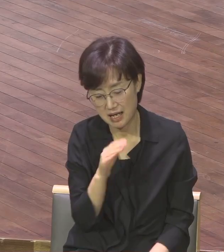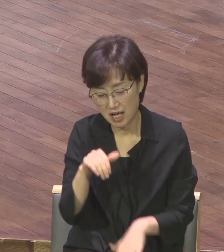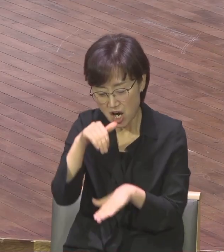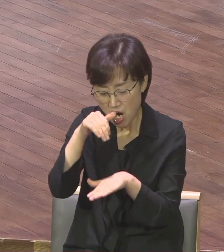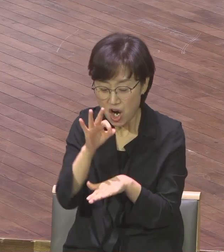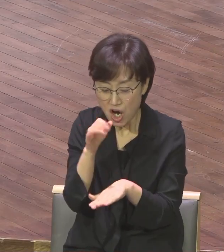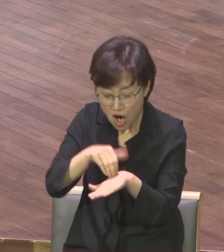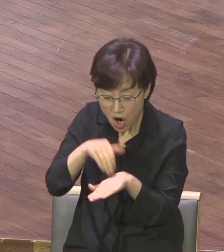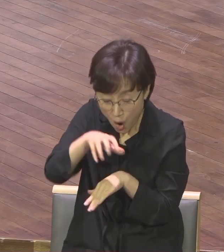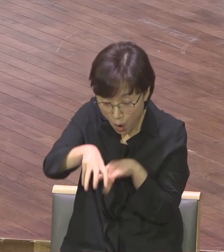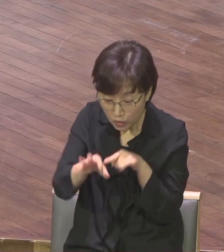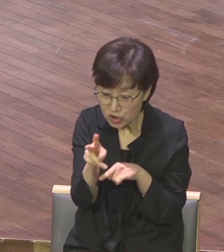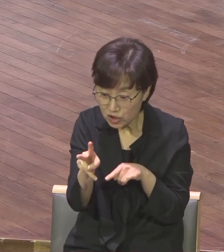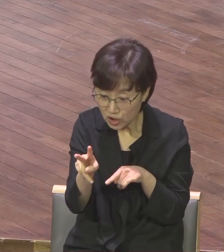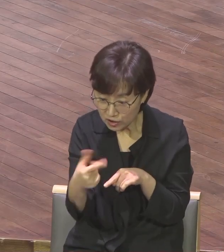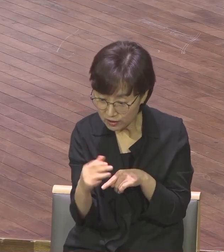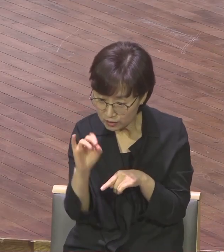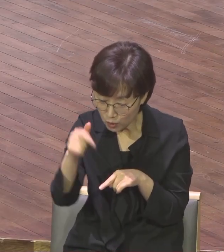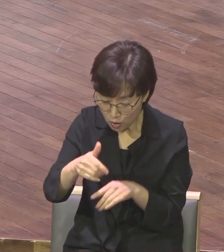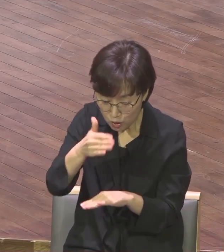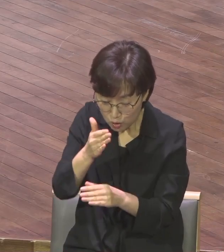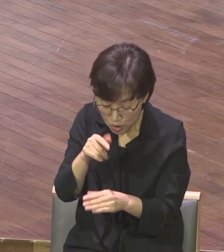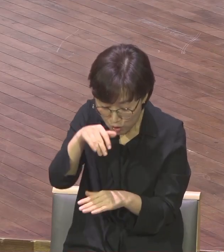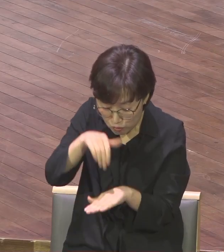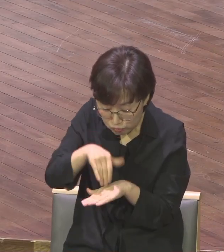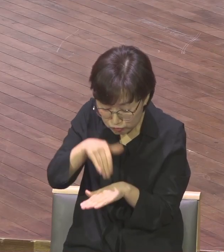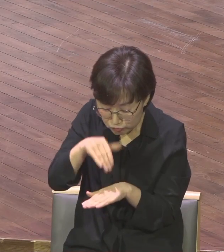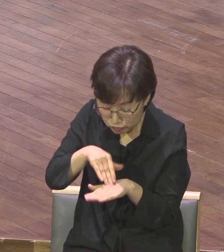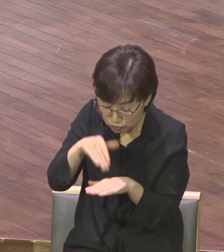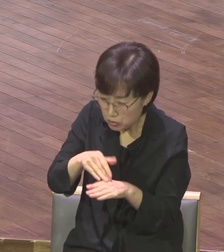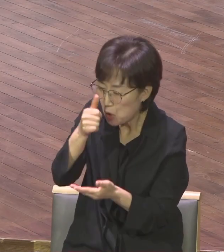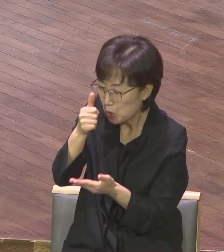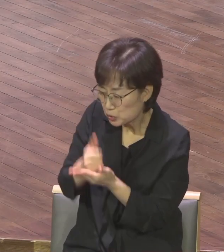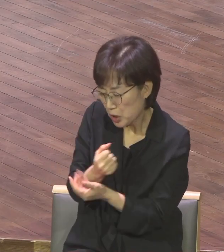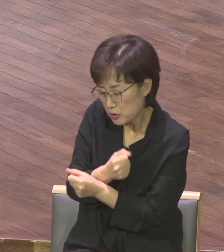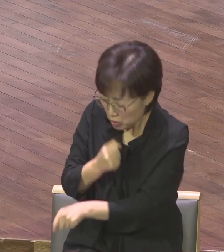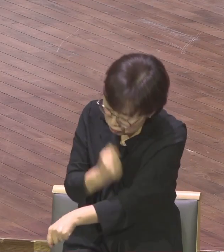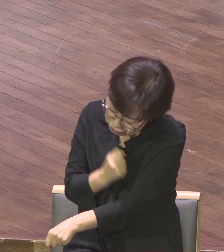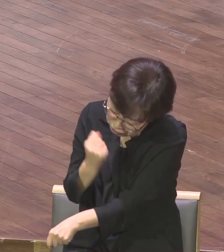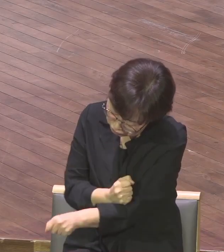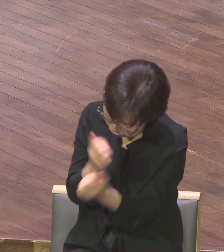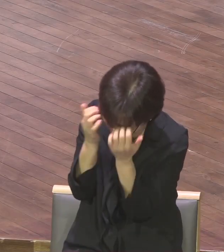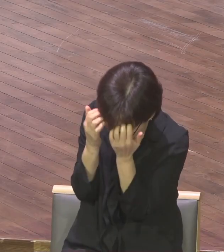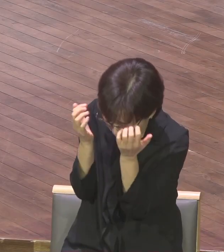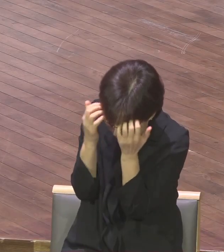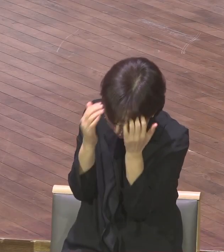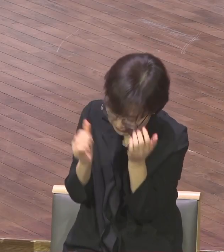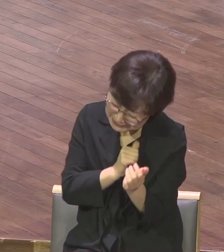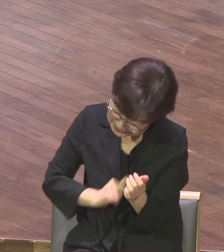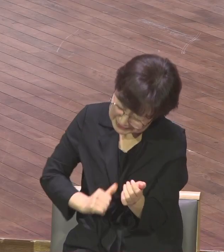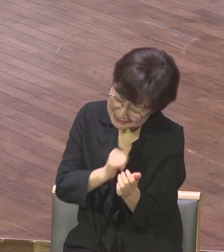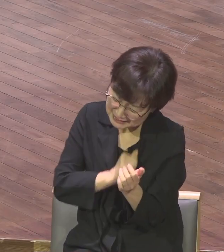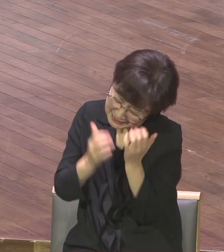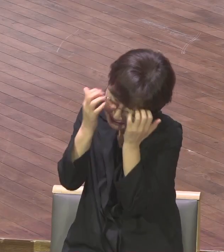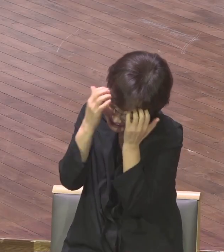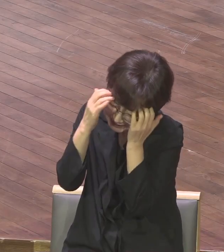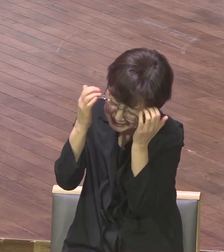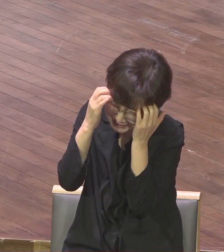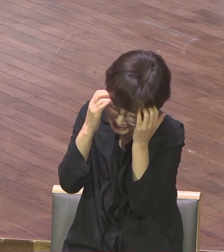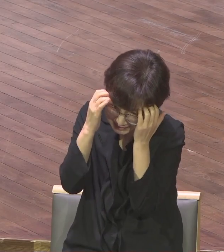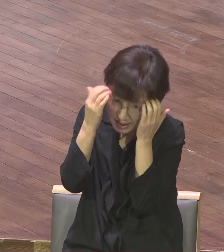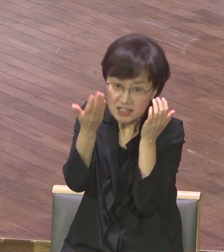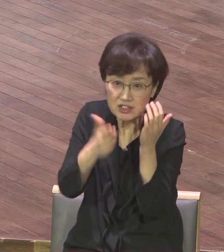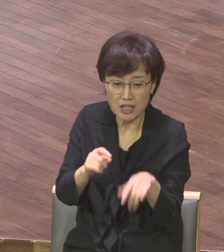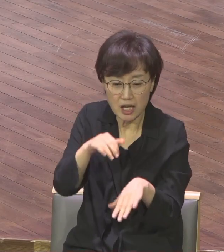고통을 당하면서 죄에 대한 속죄를 하는 것입니다. 그리고 연옥에서 고통 기간을 단축할 수